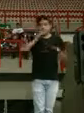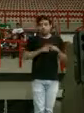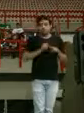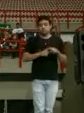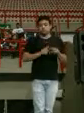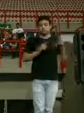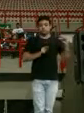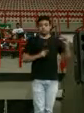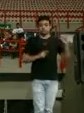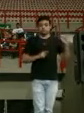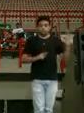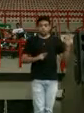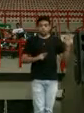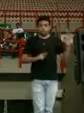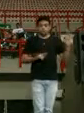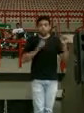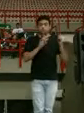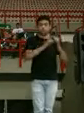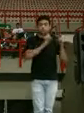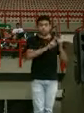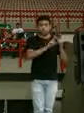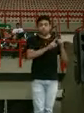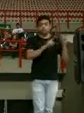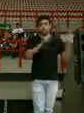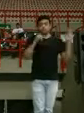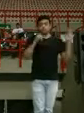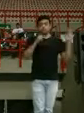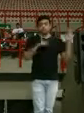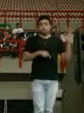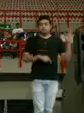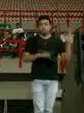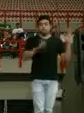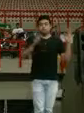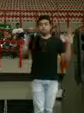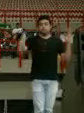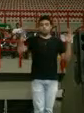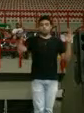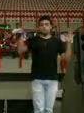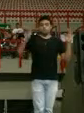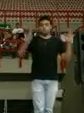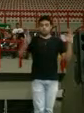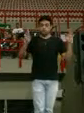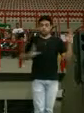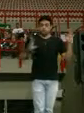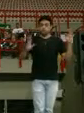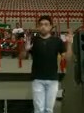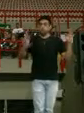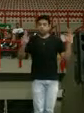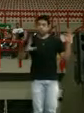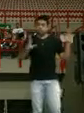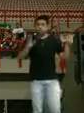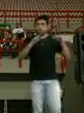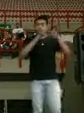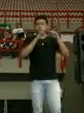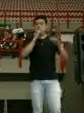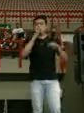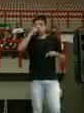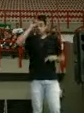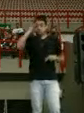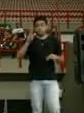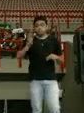O Fzinho é diretamente proporcional à raiz da força. Se você